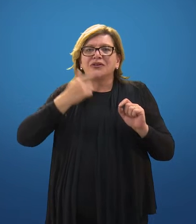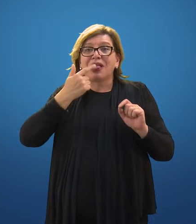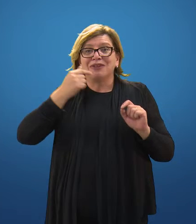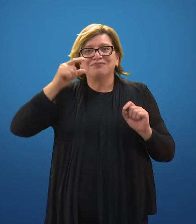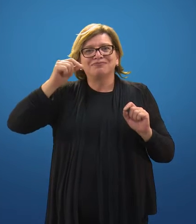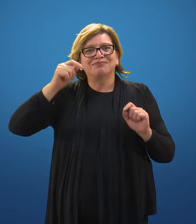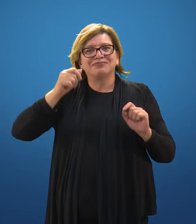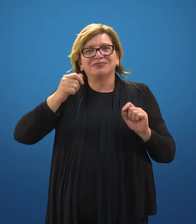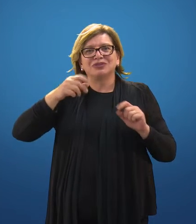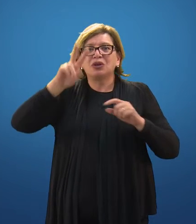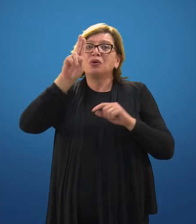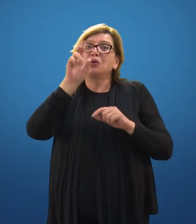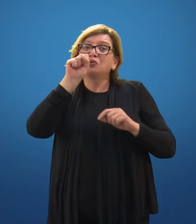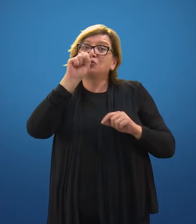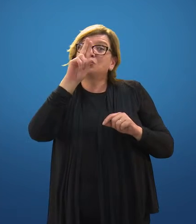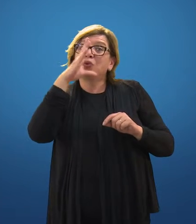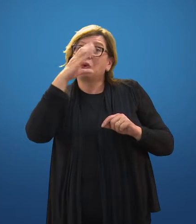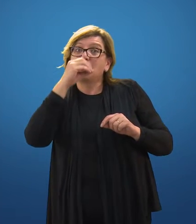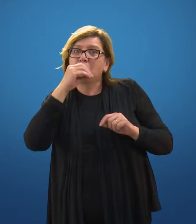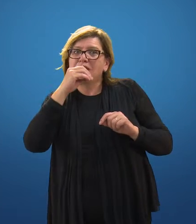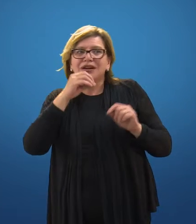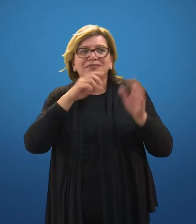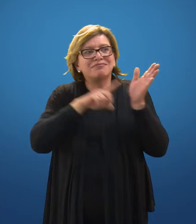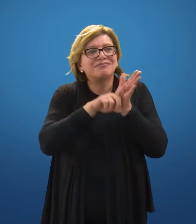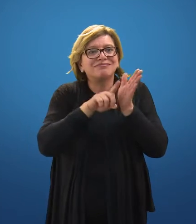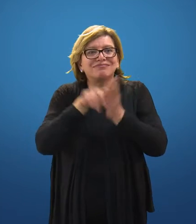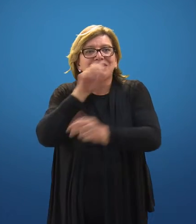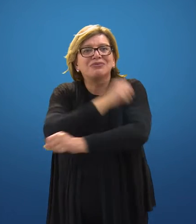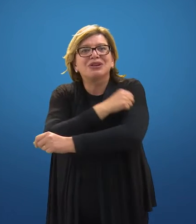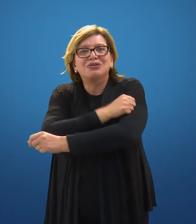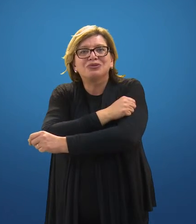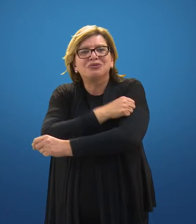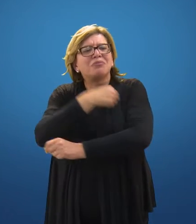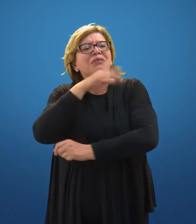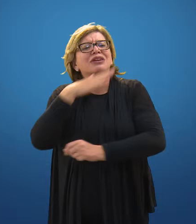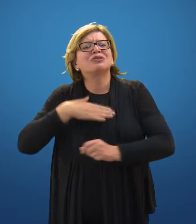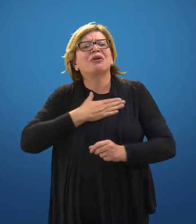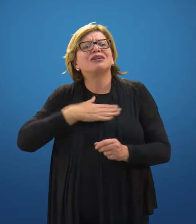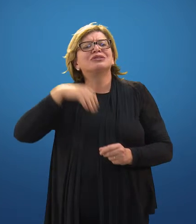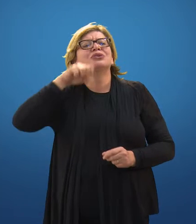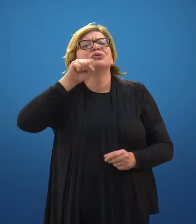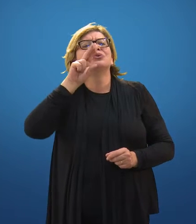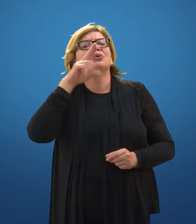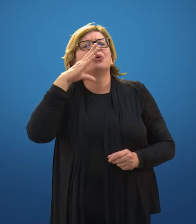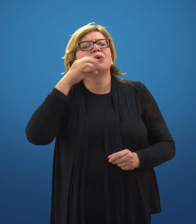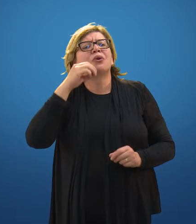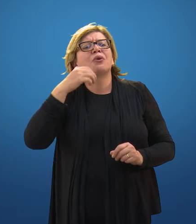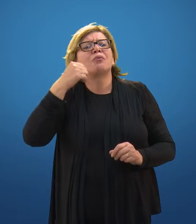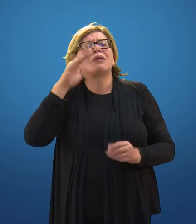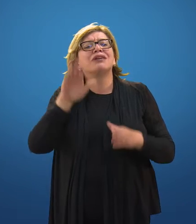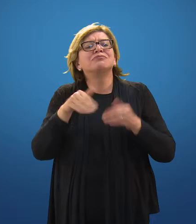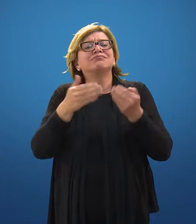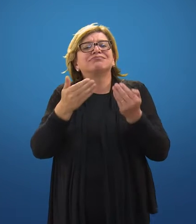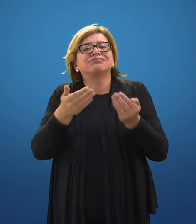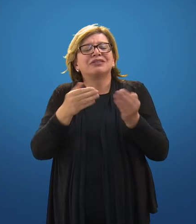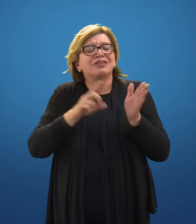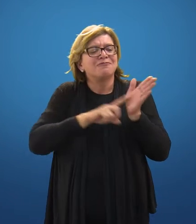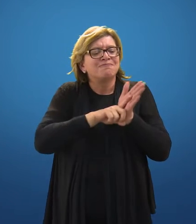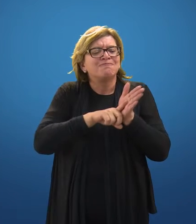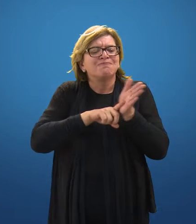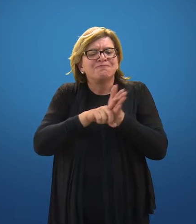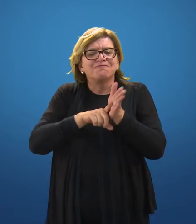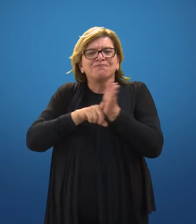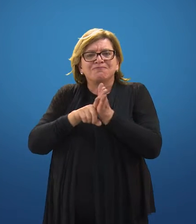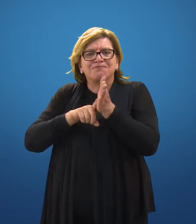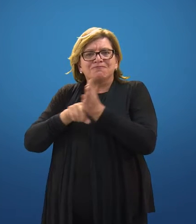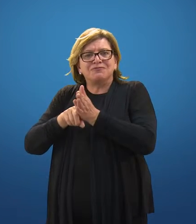sabores de suco dentro de uma sala de aula. Aí você vai fazer um questionário com cada componente,